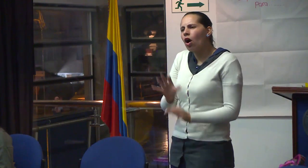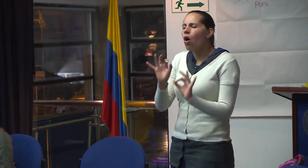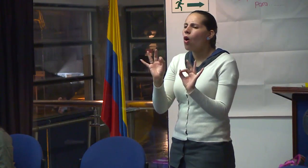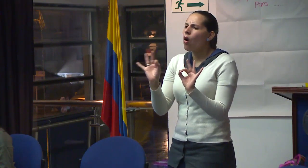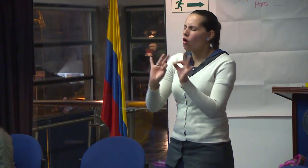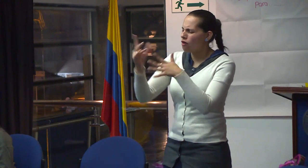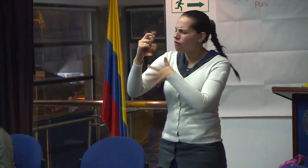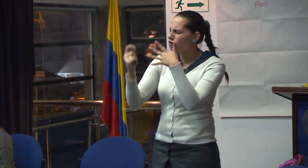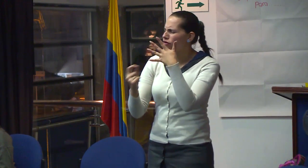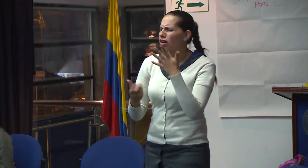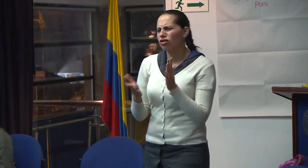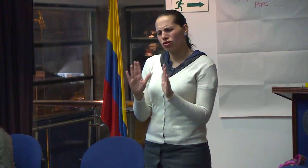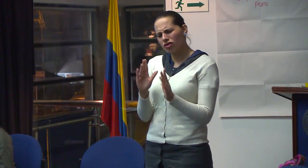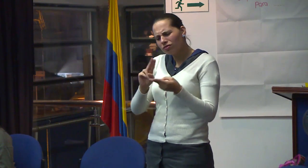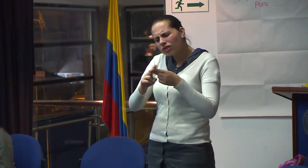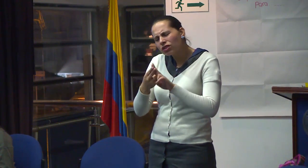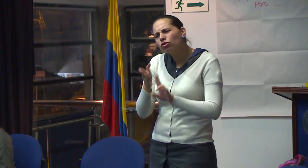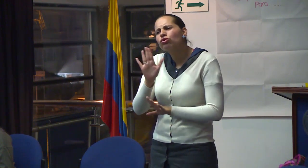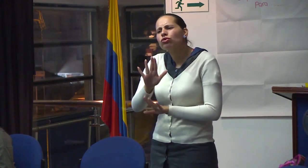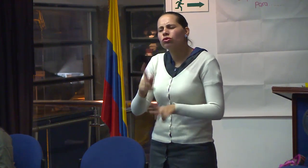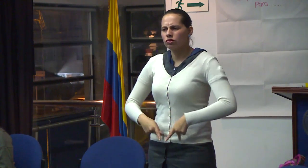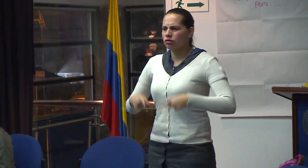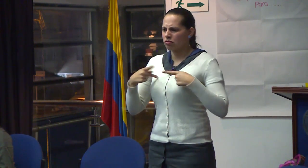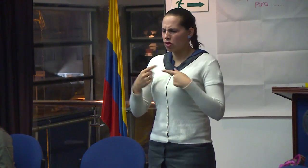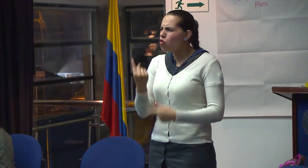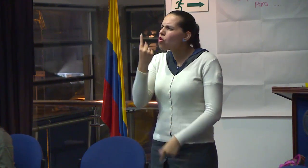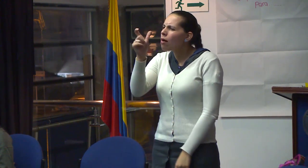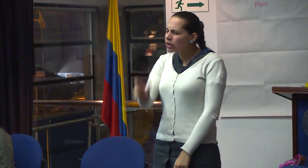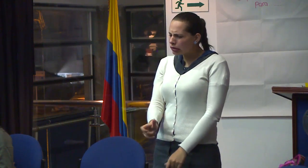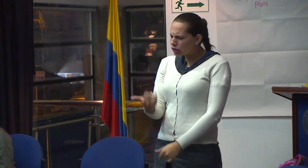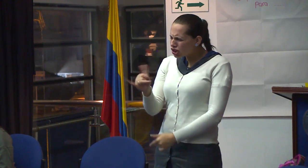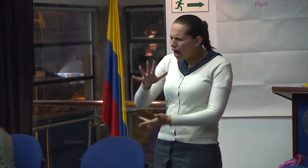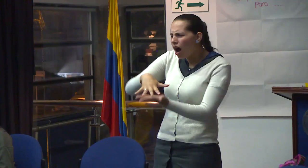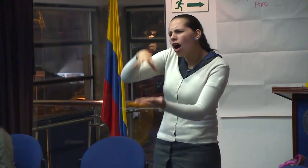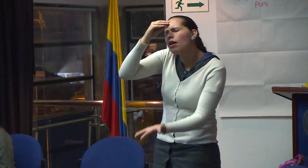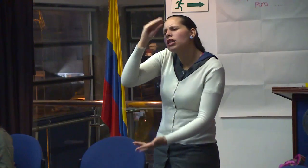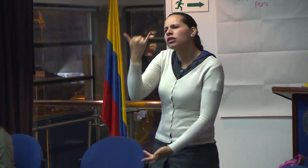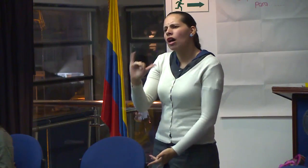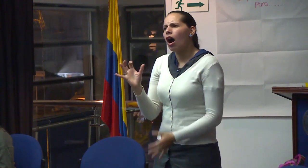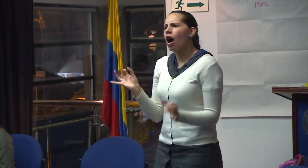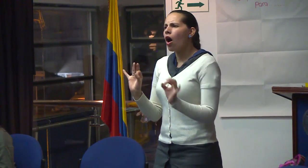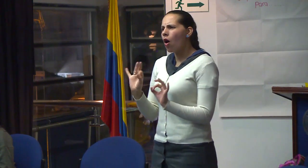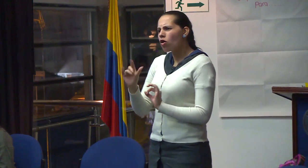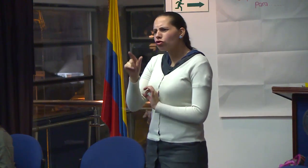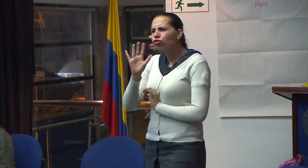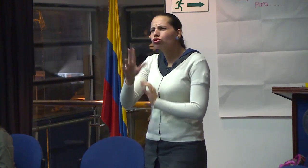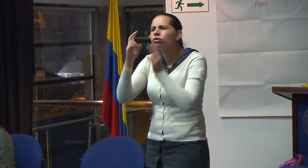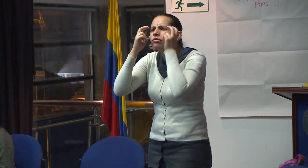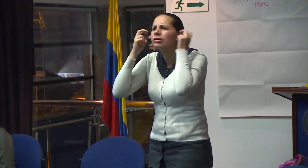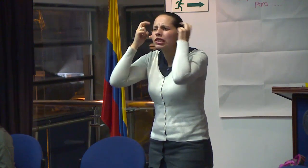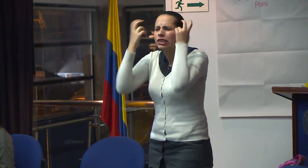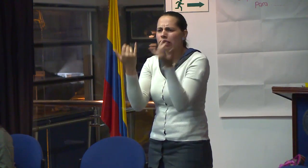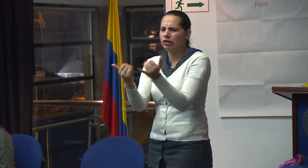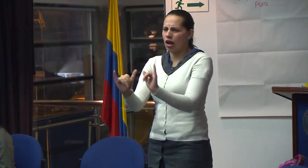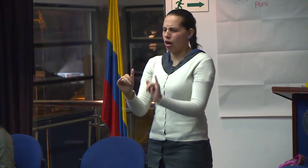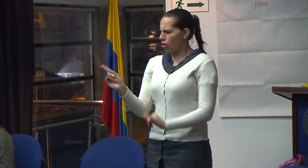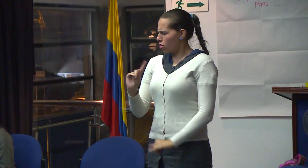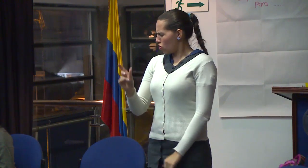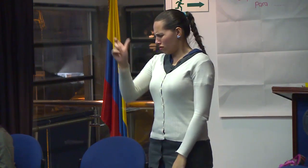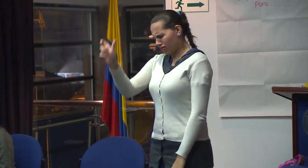no estoy tratando solamente con una persona que aprende, no estoy tratando solamente con su parte cognoscente, estoy tratando con un ser